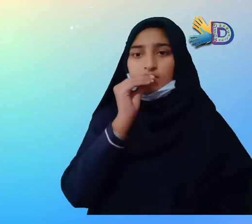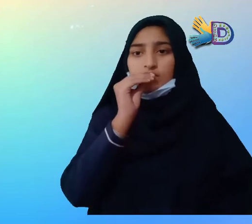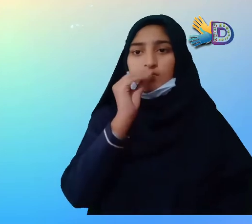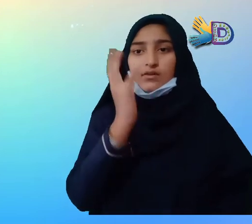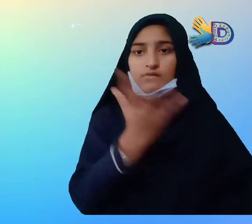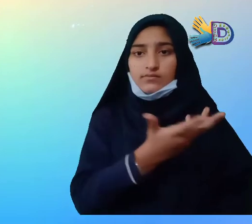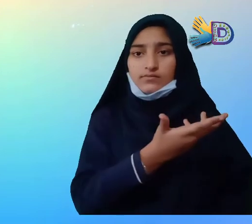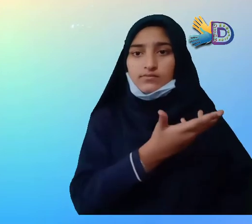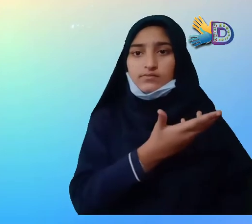अफवाह।